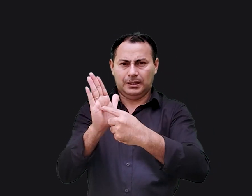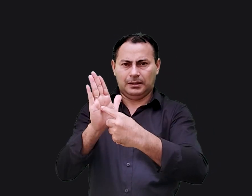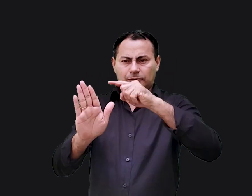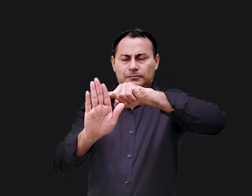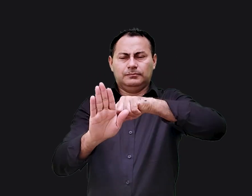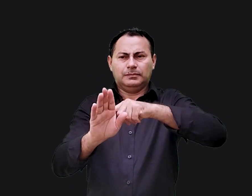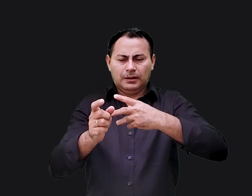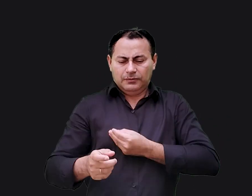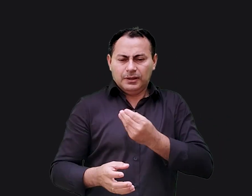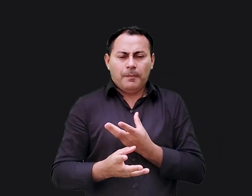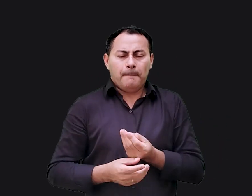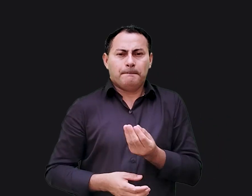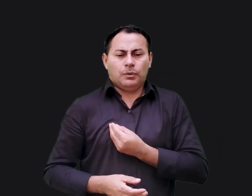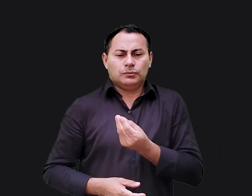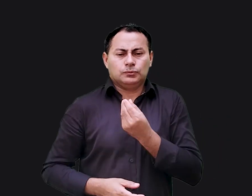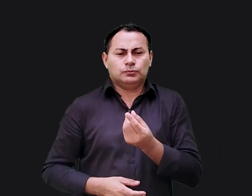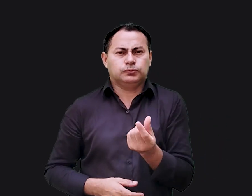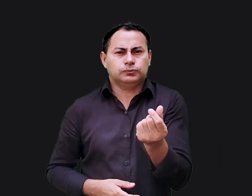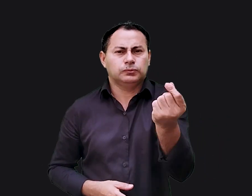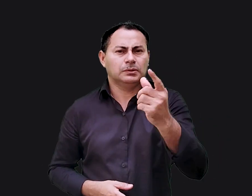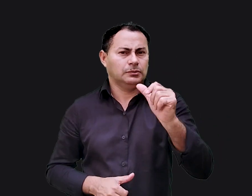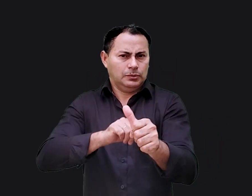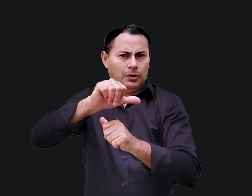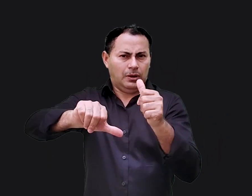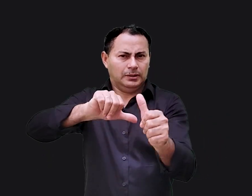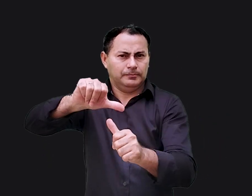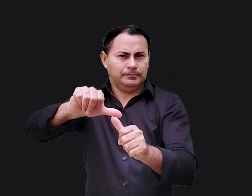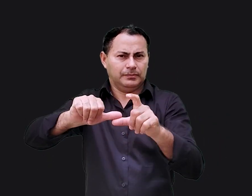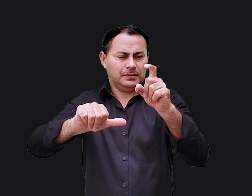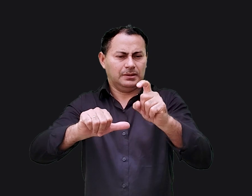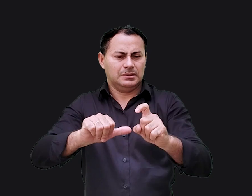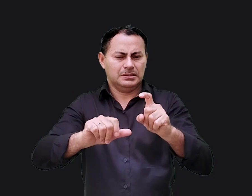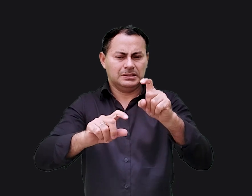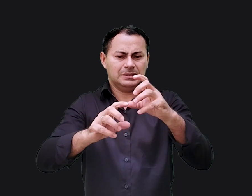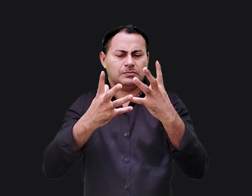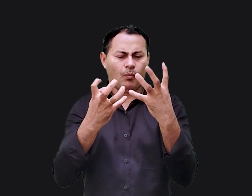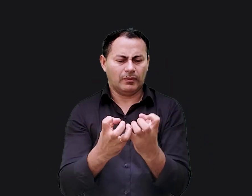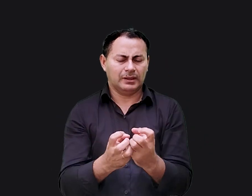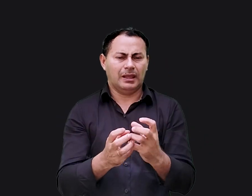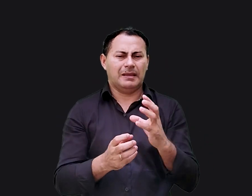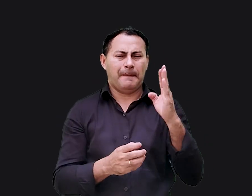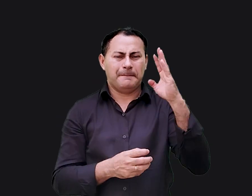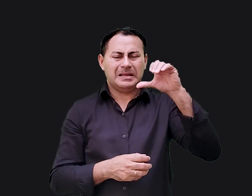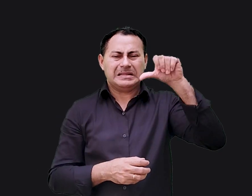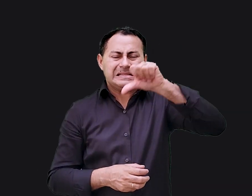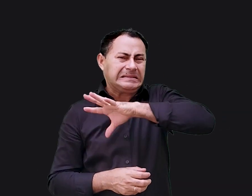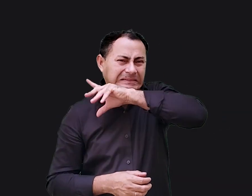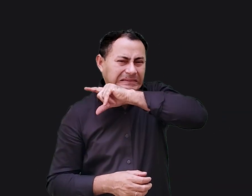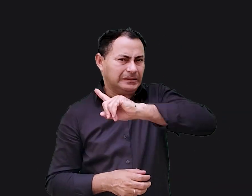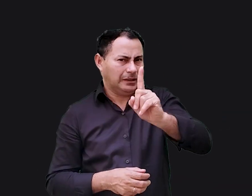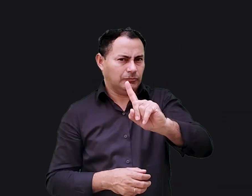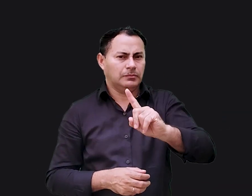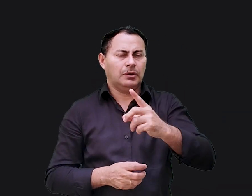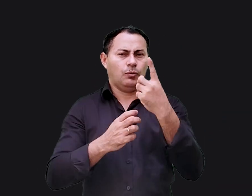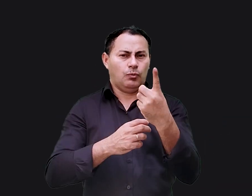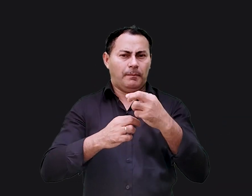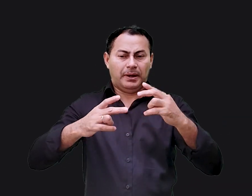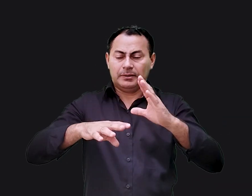quer dizer que, além de viver muito, ele não se torna seco nem amargo. Finalmente, uma das